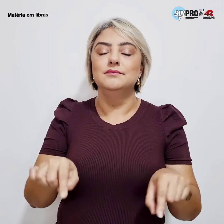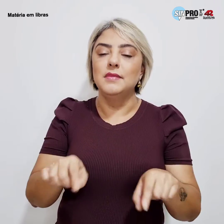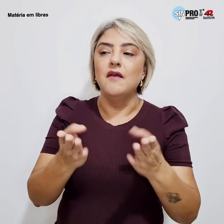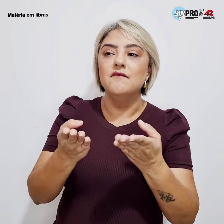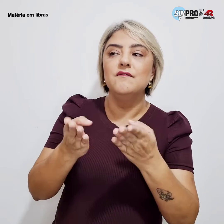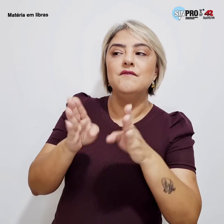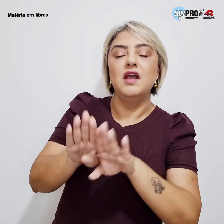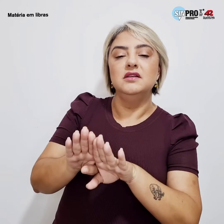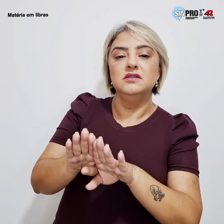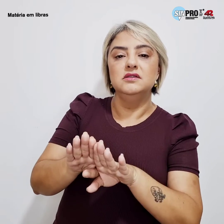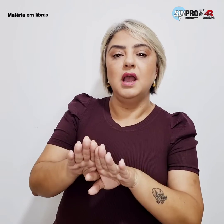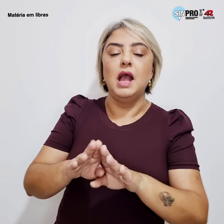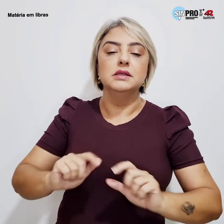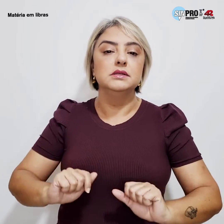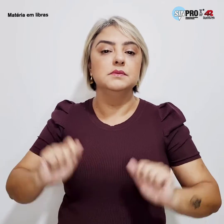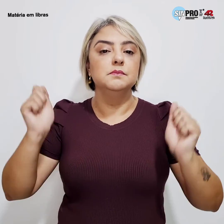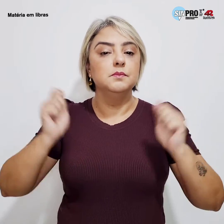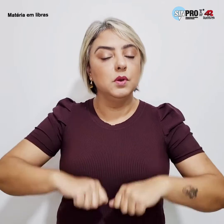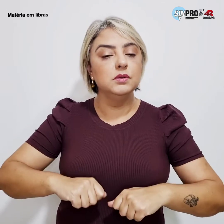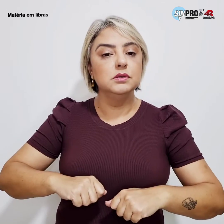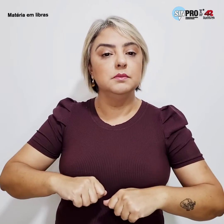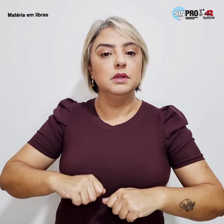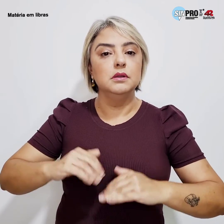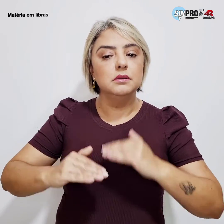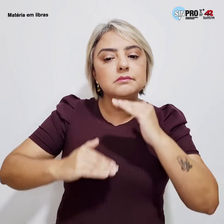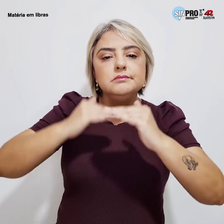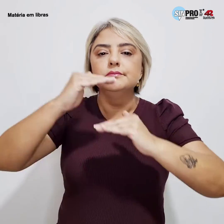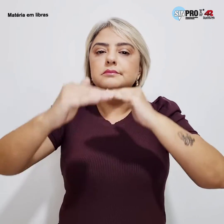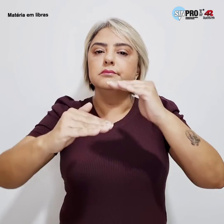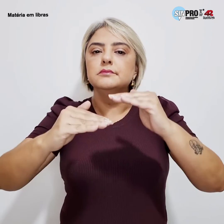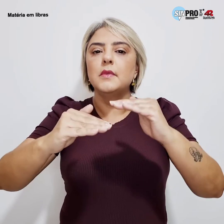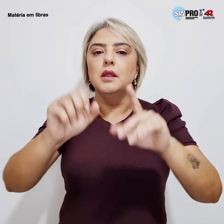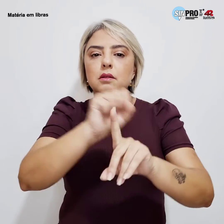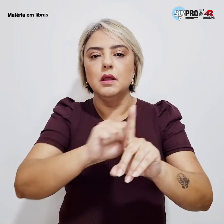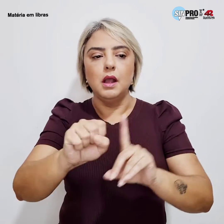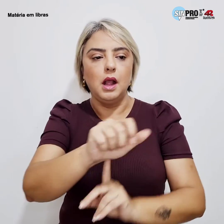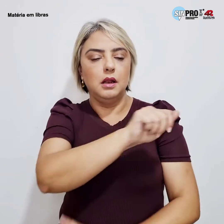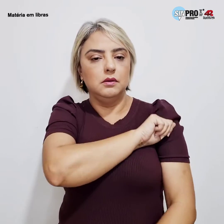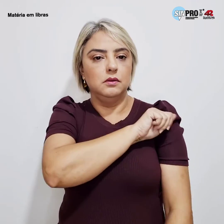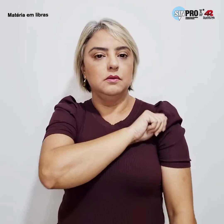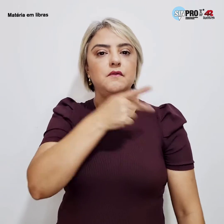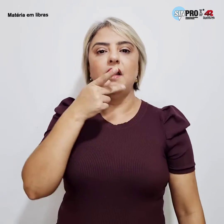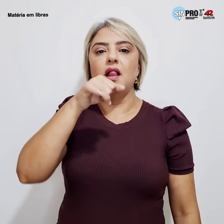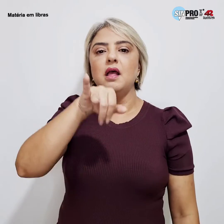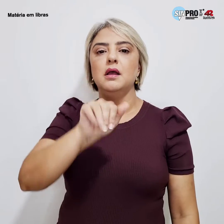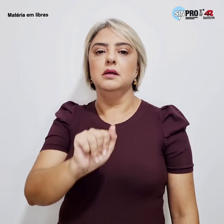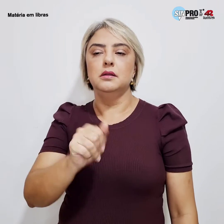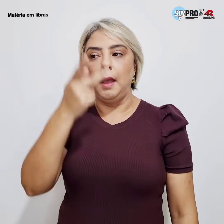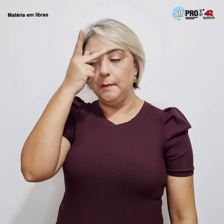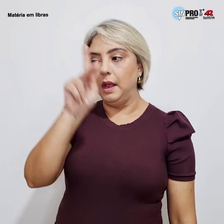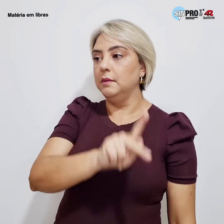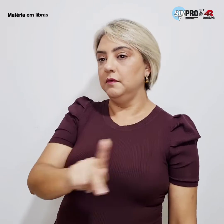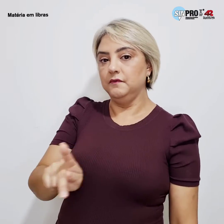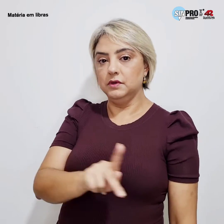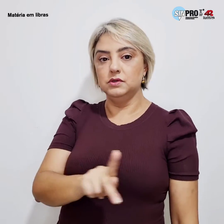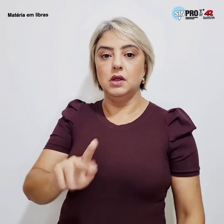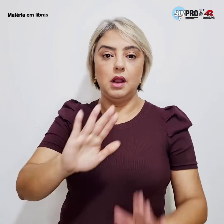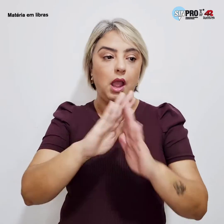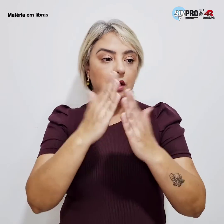fecham as possibilidades de ascensão social de alguém, aponta Ana. Para ela, a escola é mais que